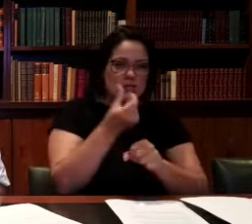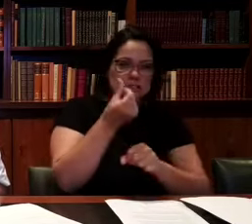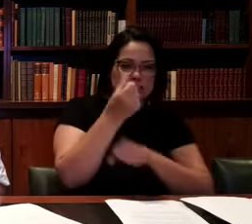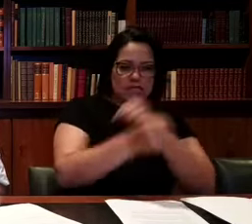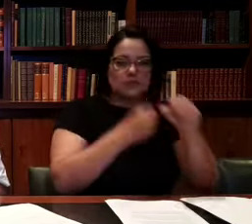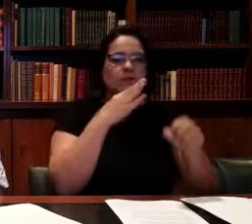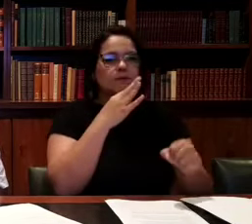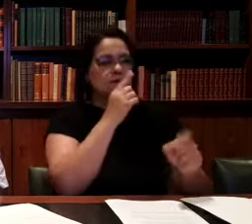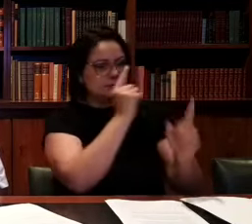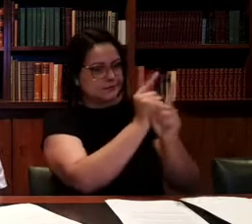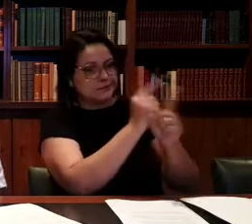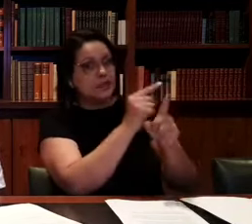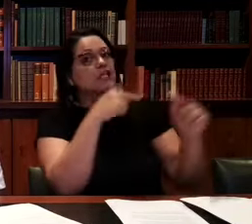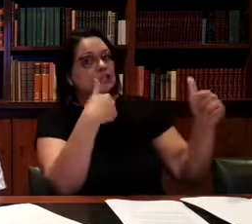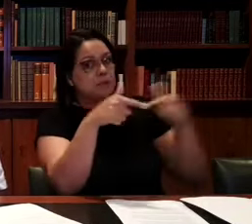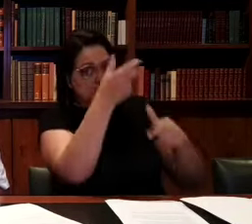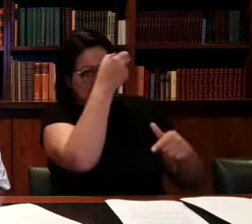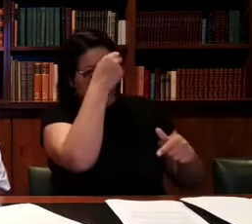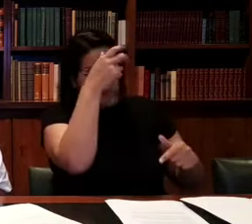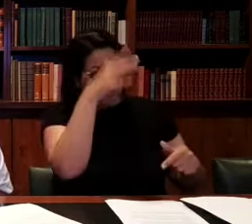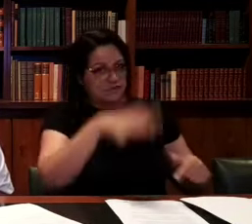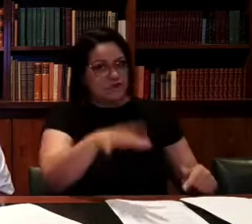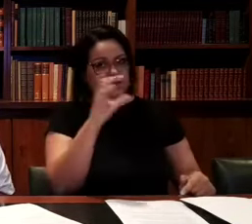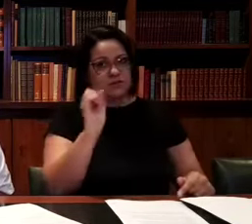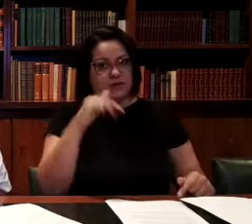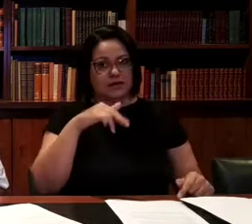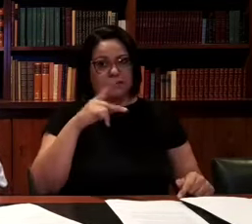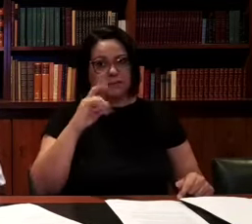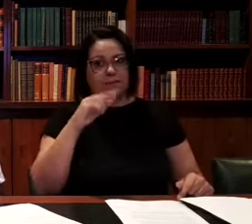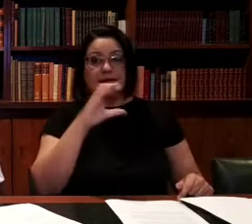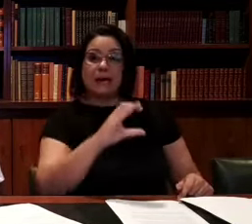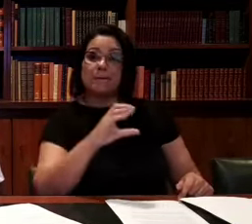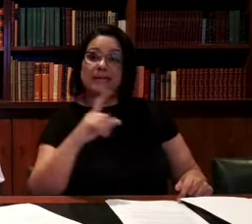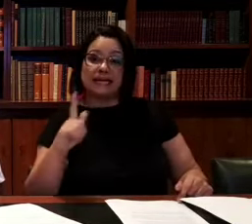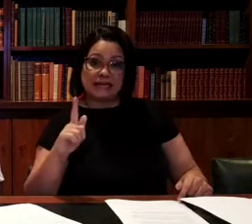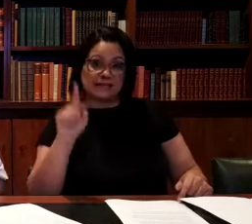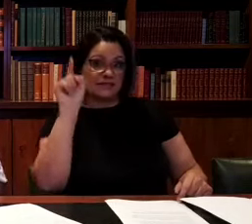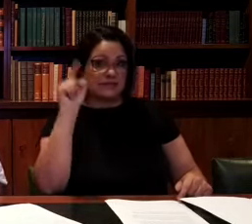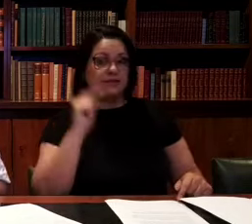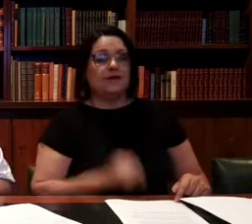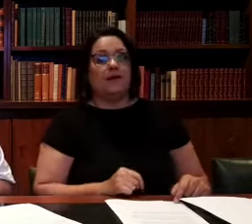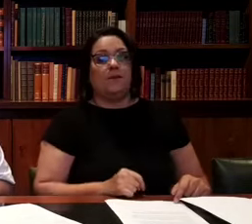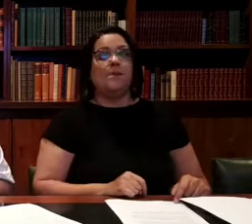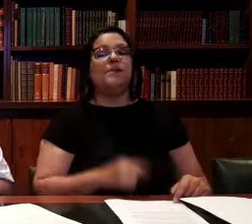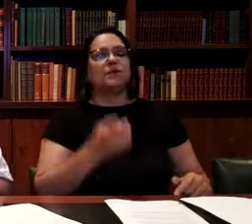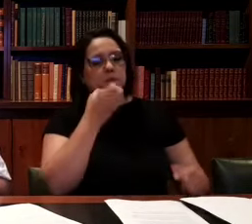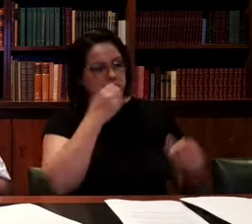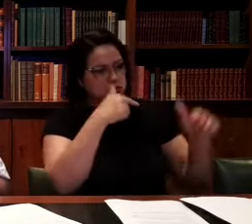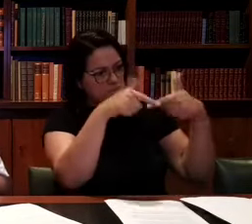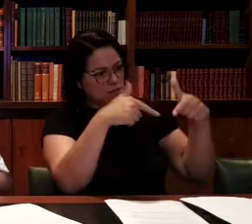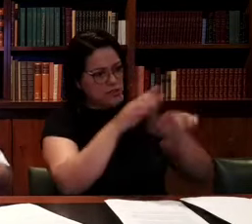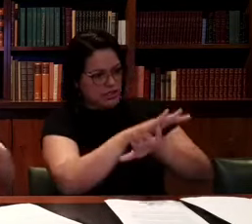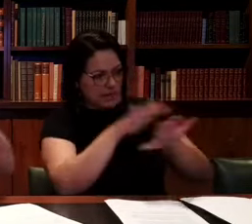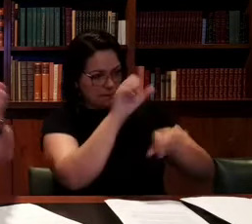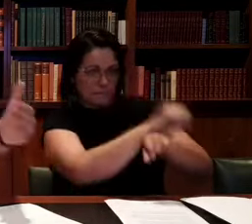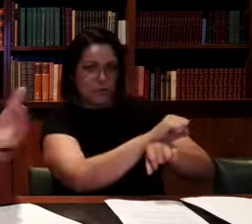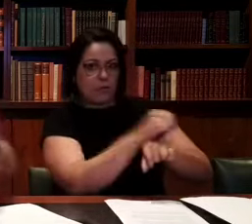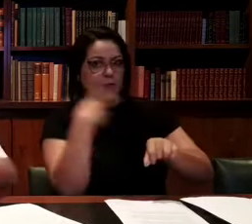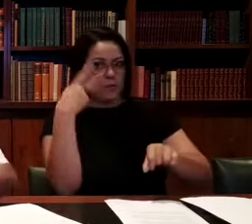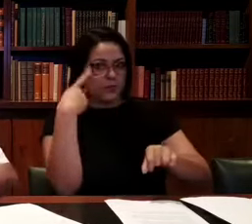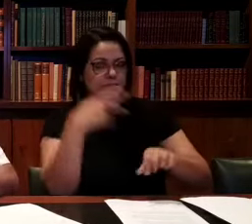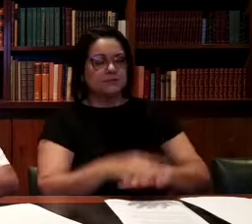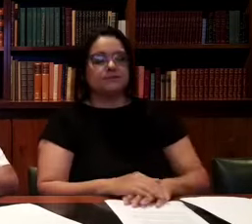fez um bom trabalho como Prefeito lá de Campina Grande e boa sorte na vida dele fora da política agora fazendo Campina Grande